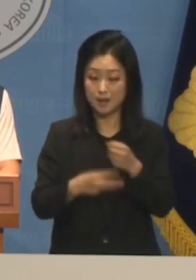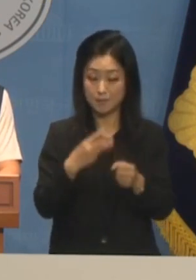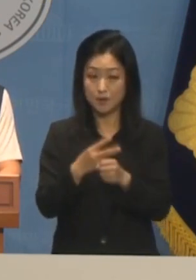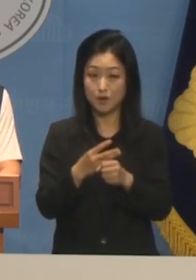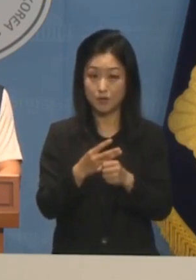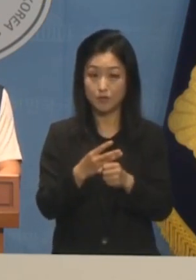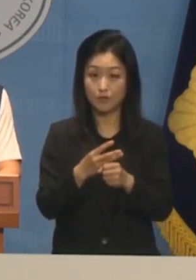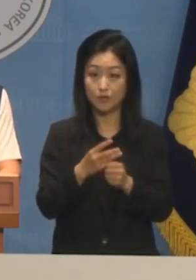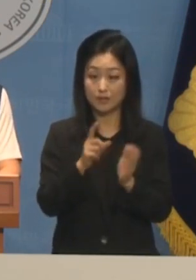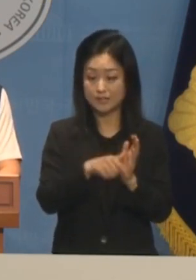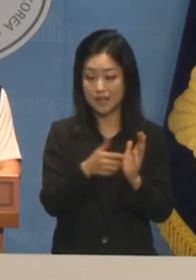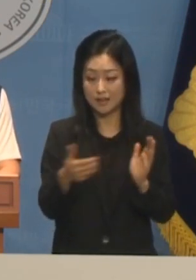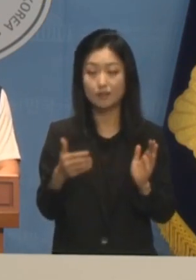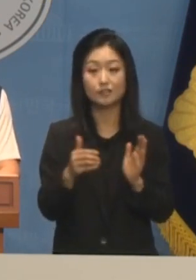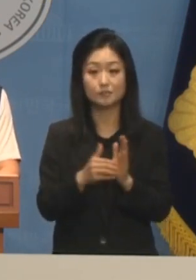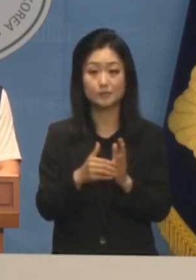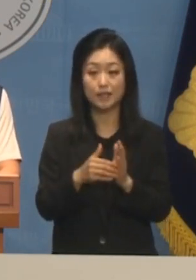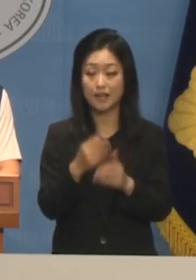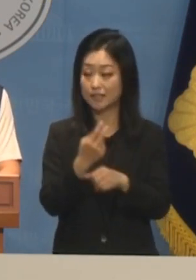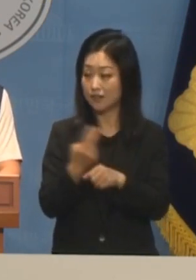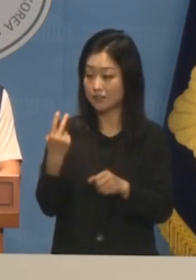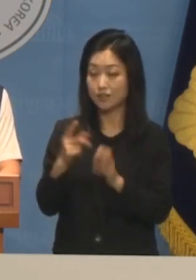전 국회에서